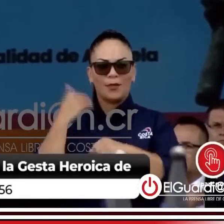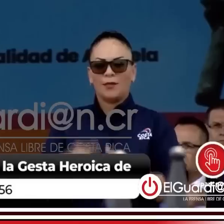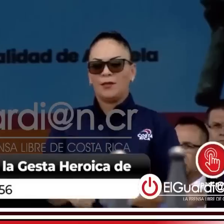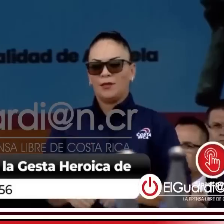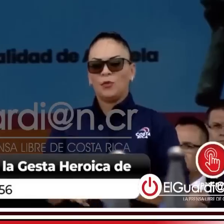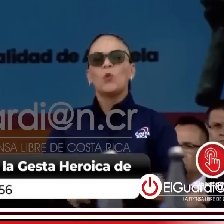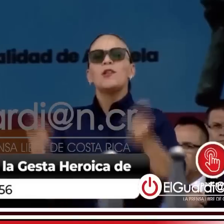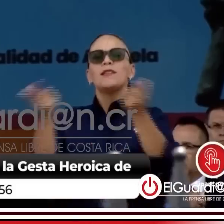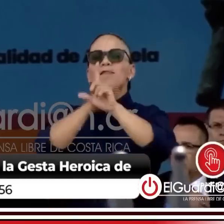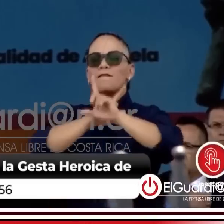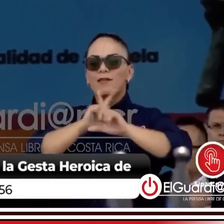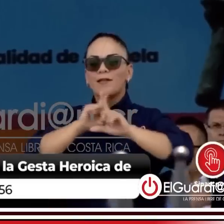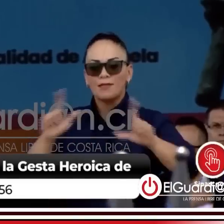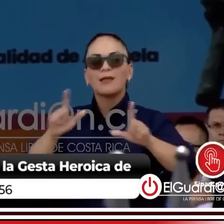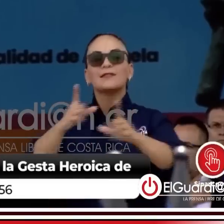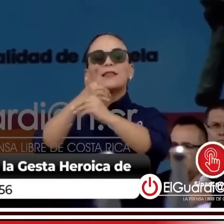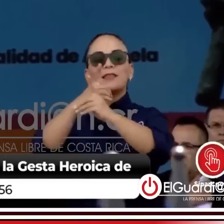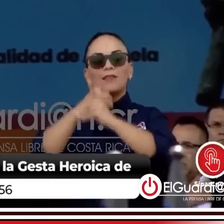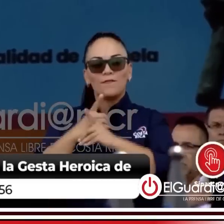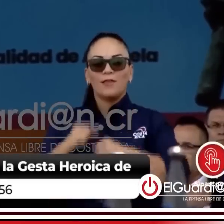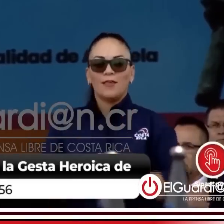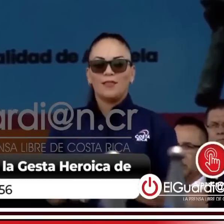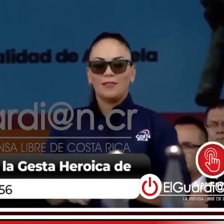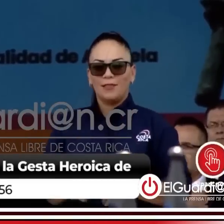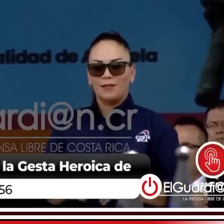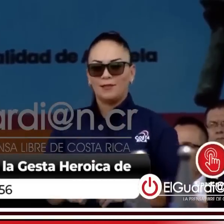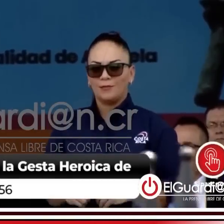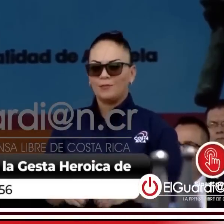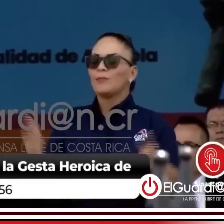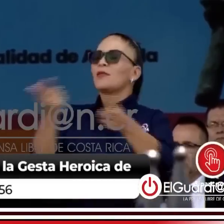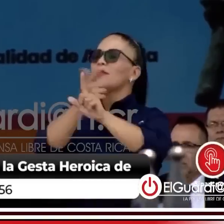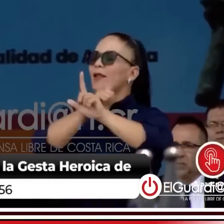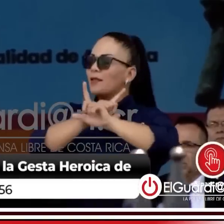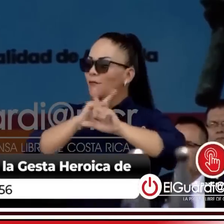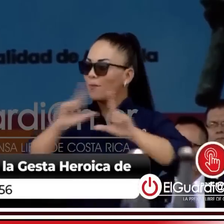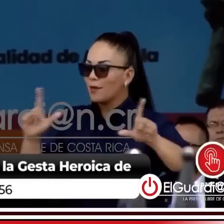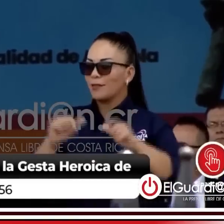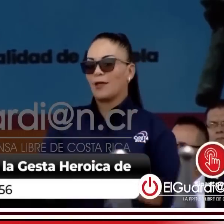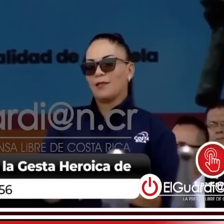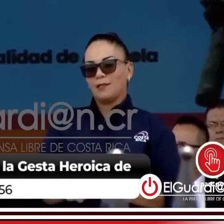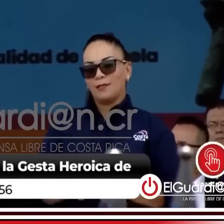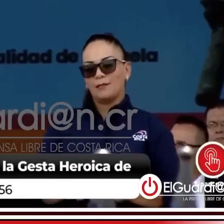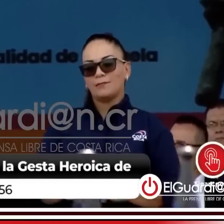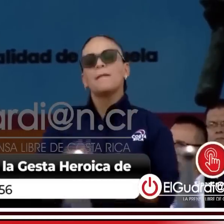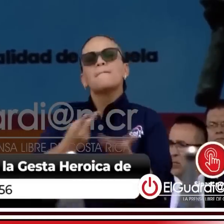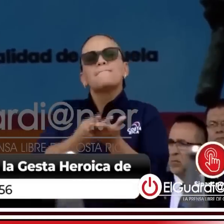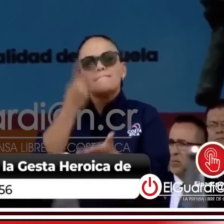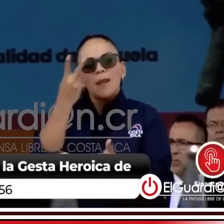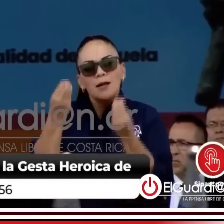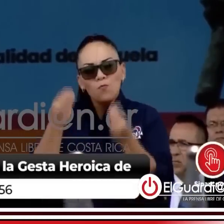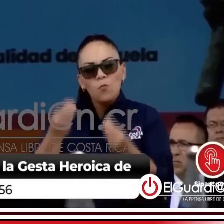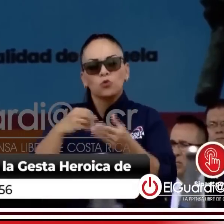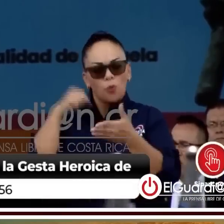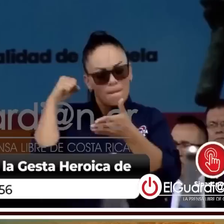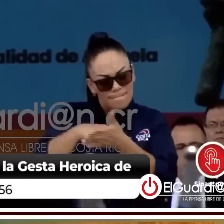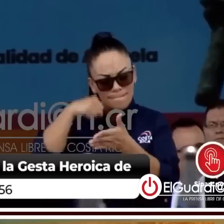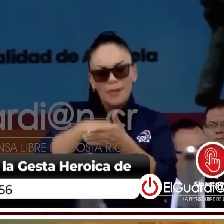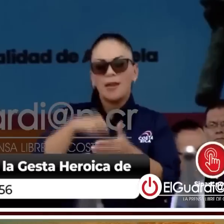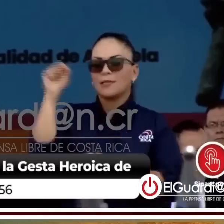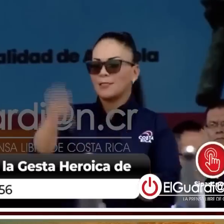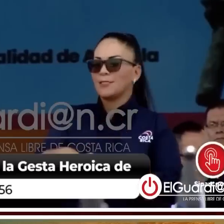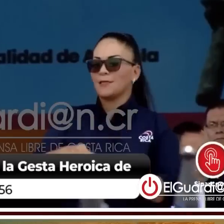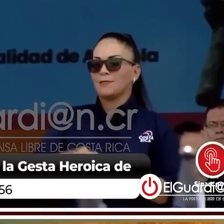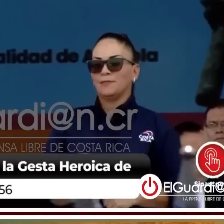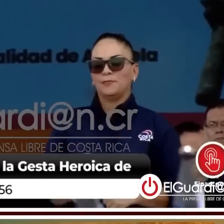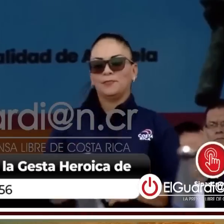La libertad se defiende. La libertad vale la pena pelearla,